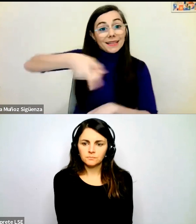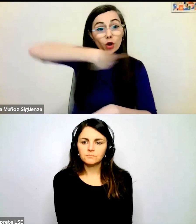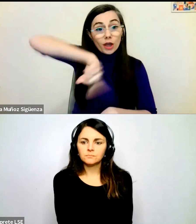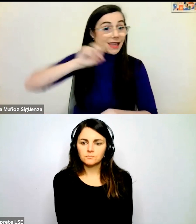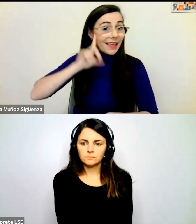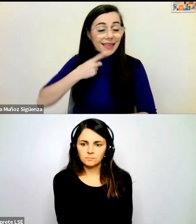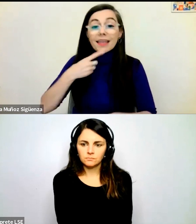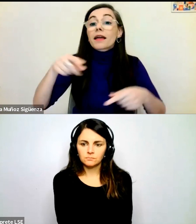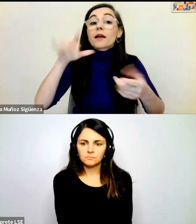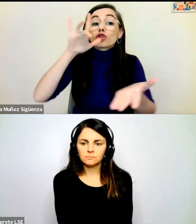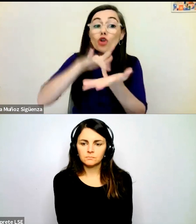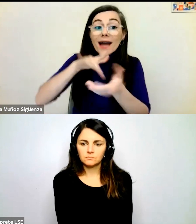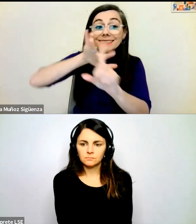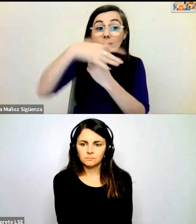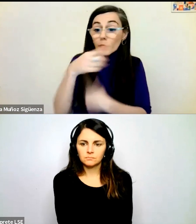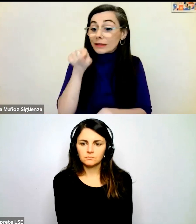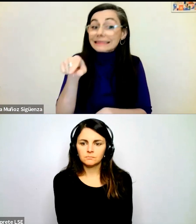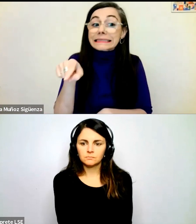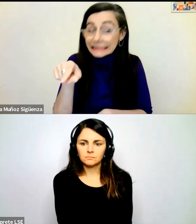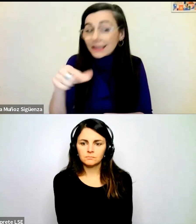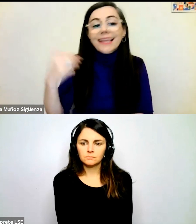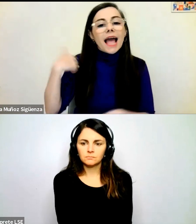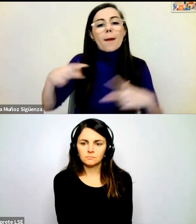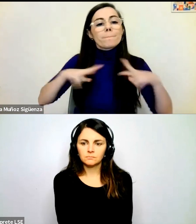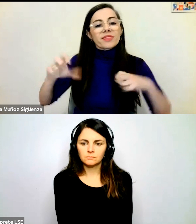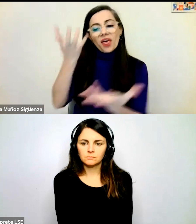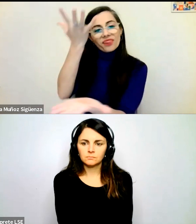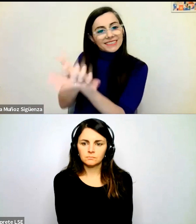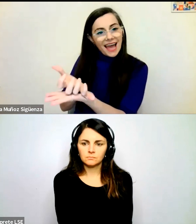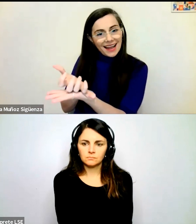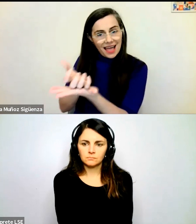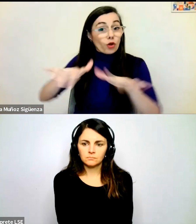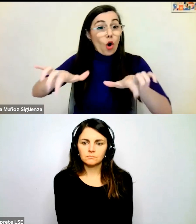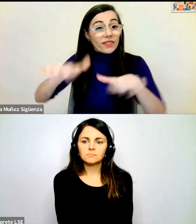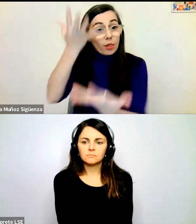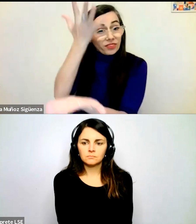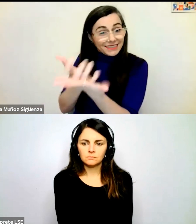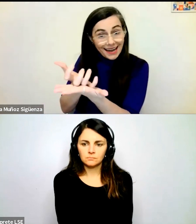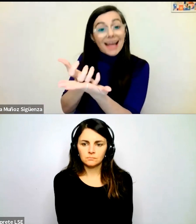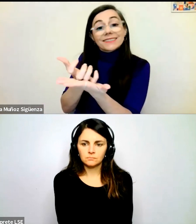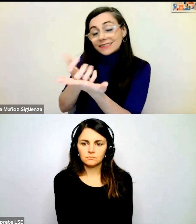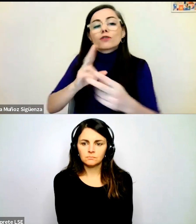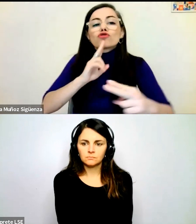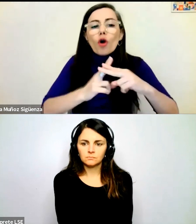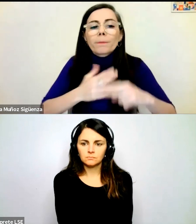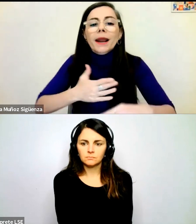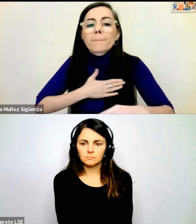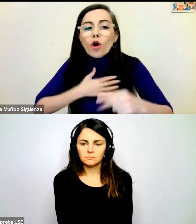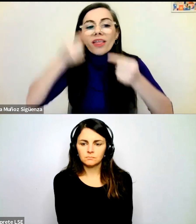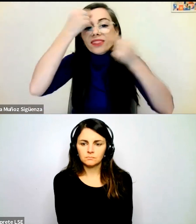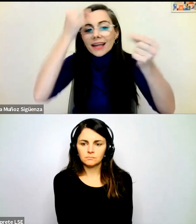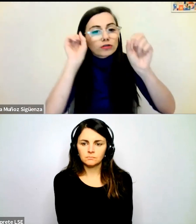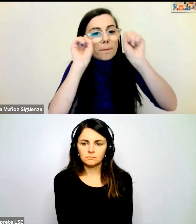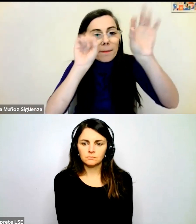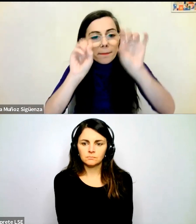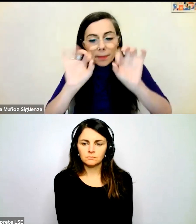reclamación previamente preparados con el objetivo de que cualquier persona sorda que suframos una situación de vulnerabilidad, nos